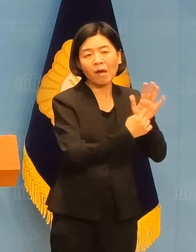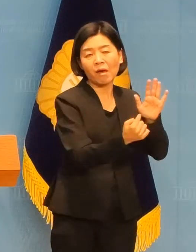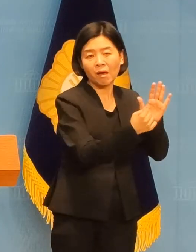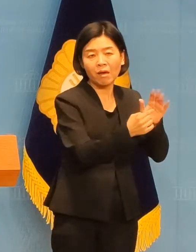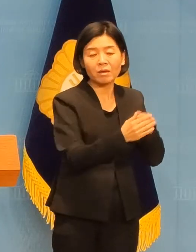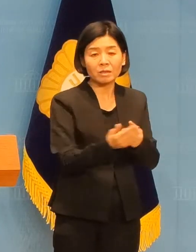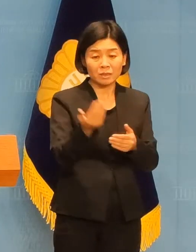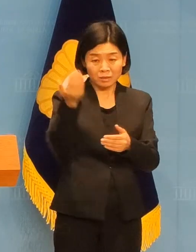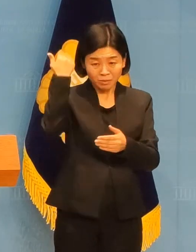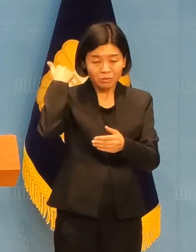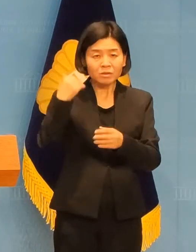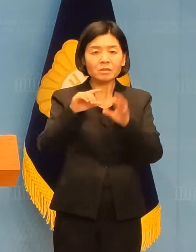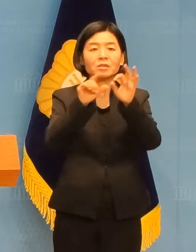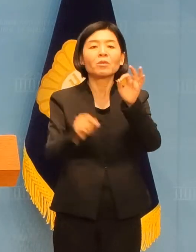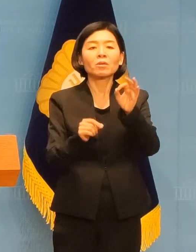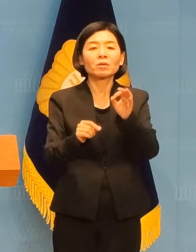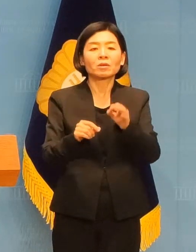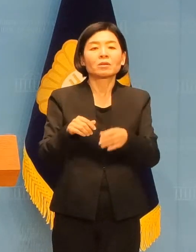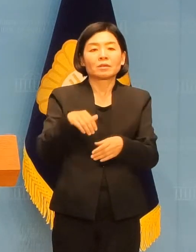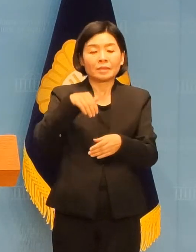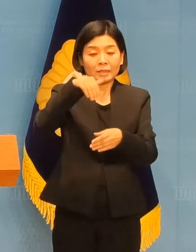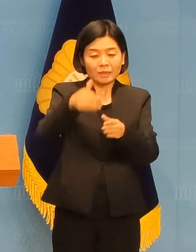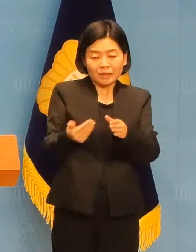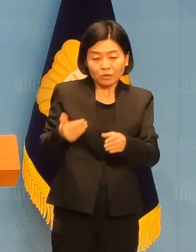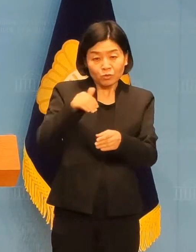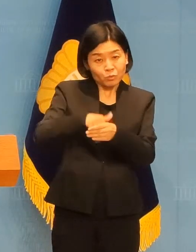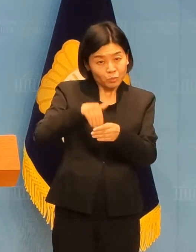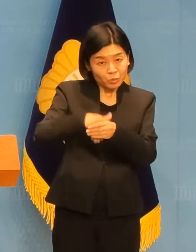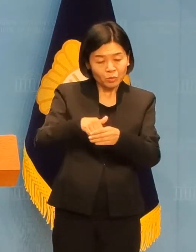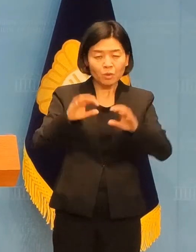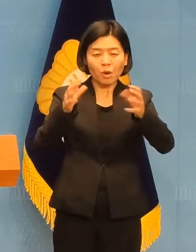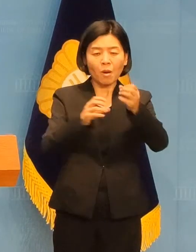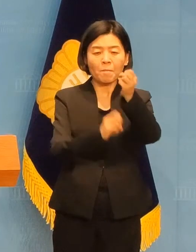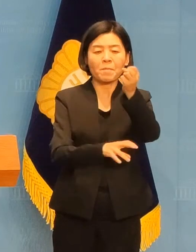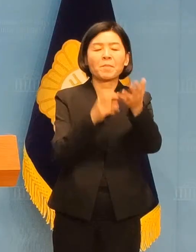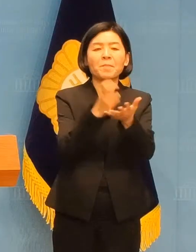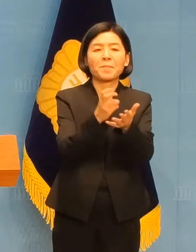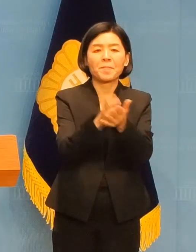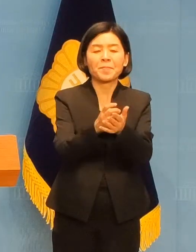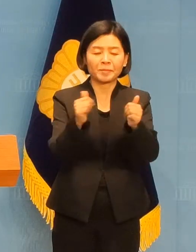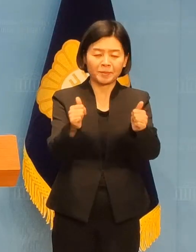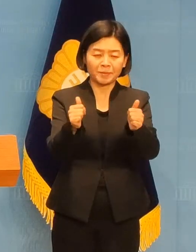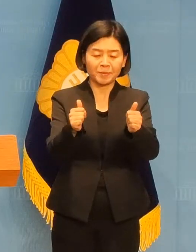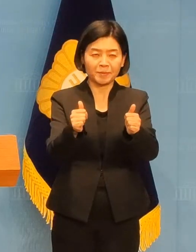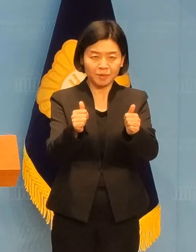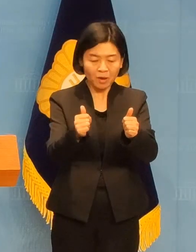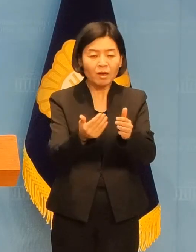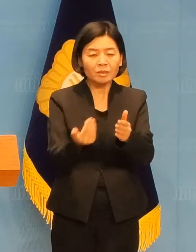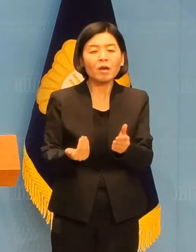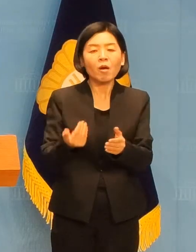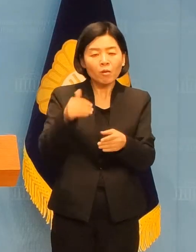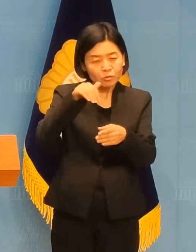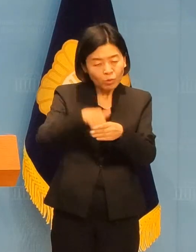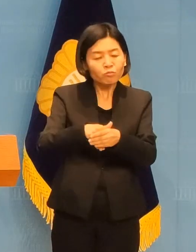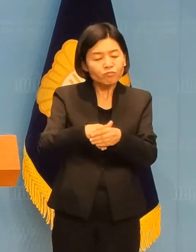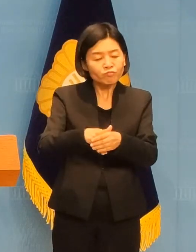10월 헌법재판소에서도 전원일치 의견으로 합헌이라고 판단한 바 있습니다. 그런데 이에 대해서 합헌이